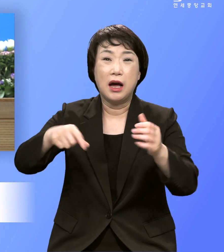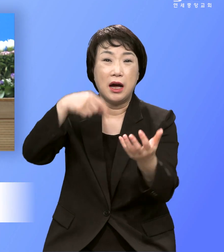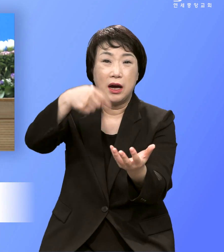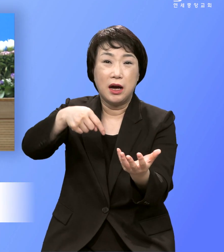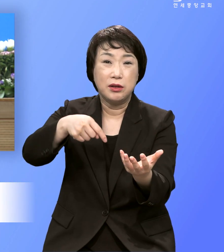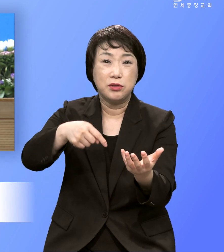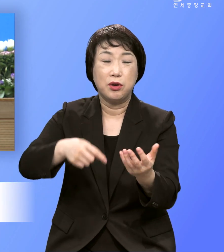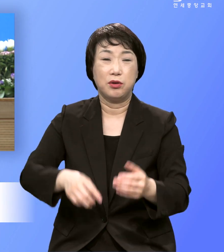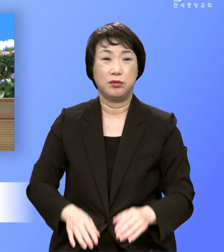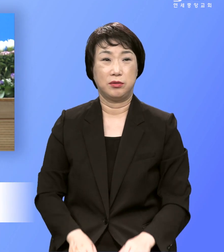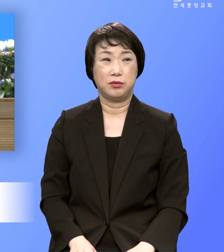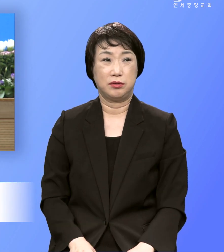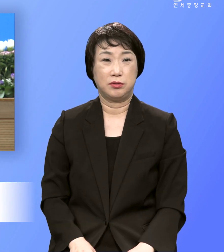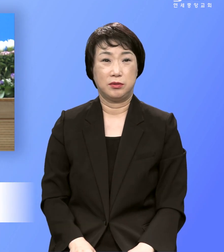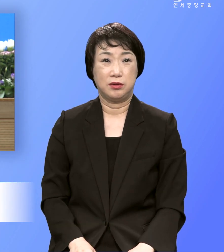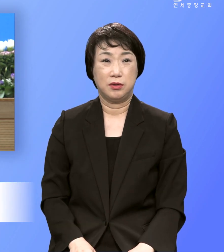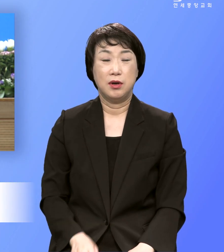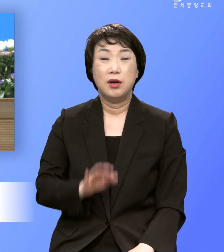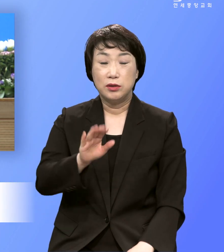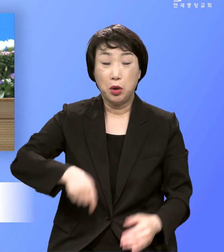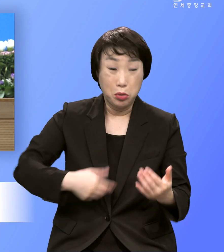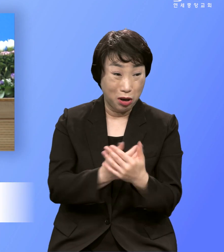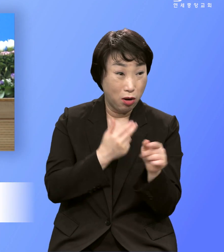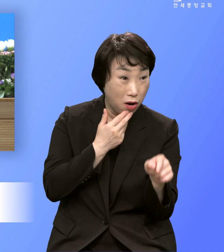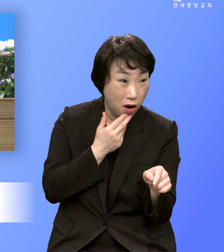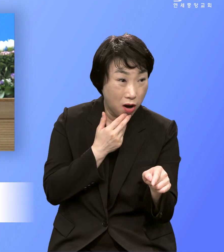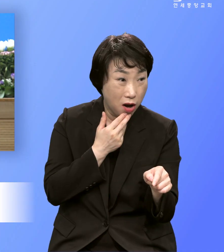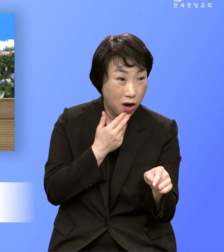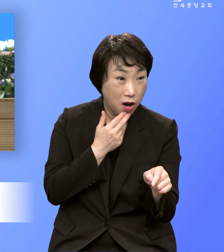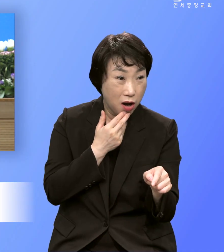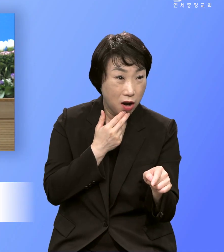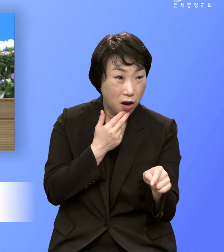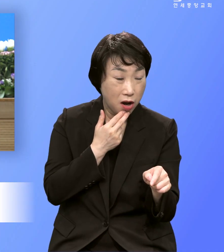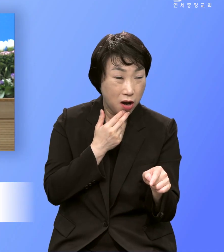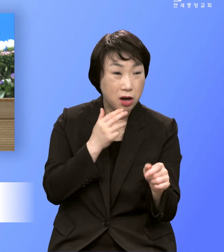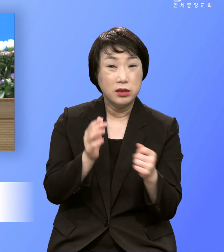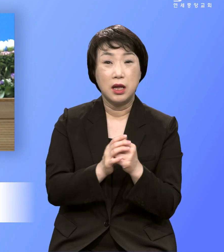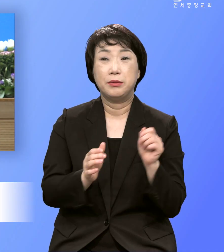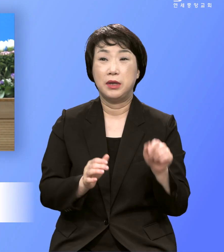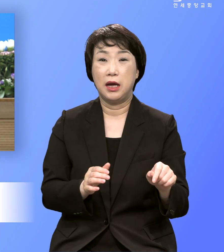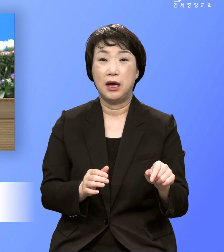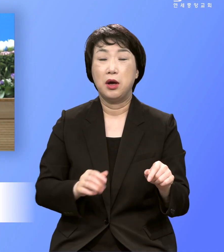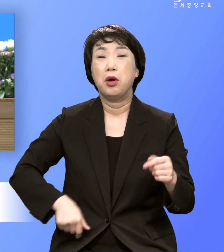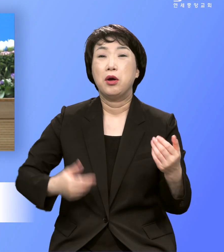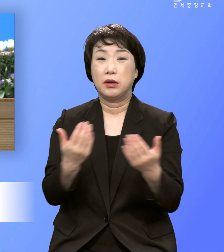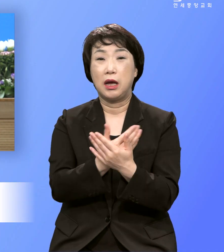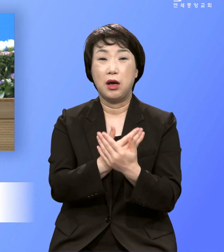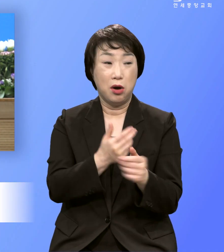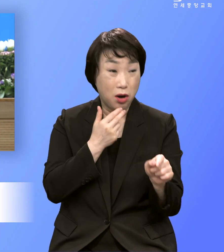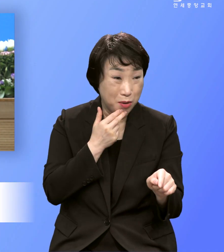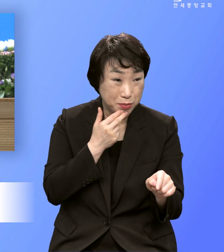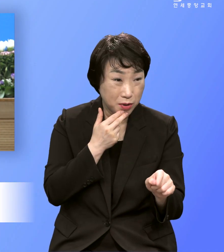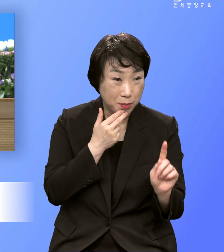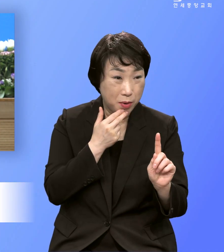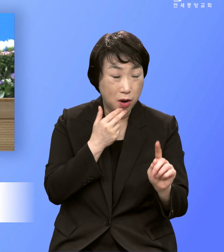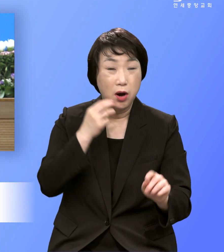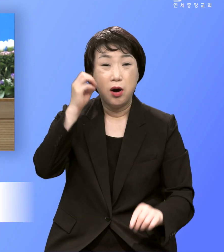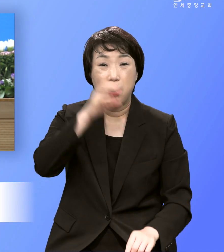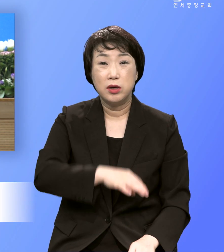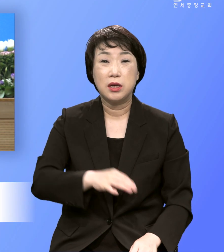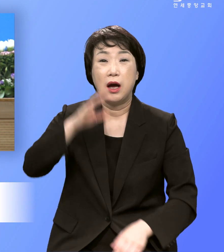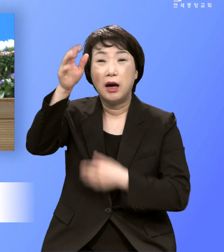말씀하셔. 근데 회개 안 해. 그러니까 회개 안 하면